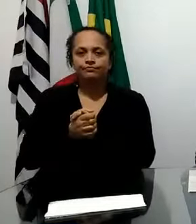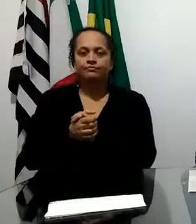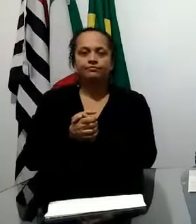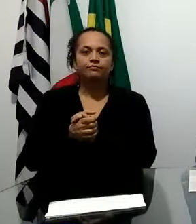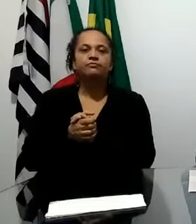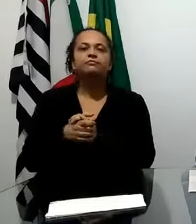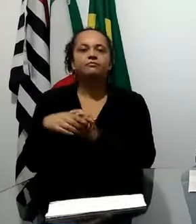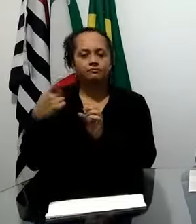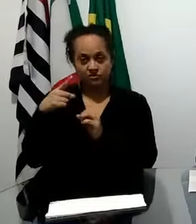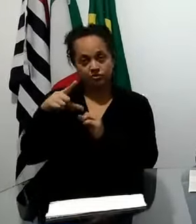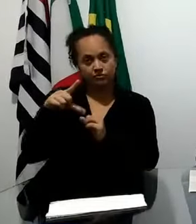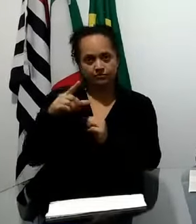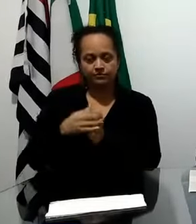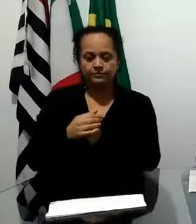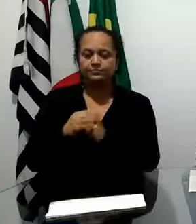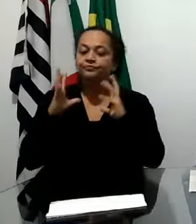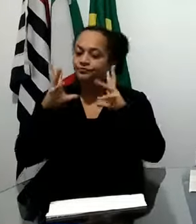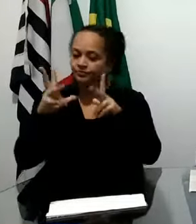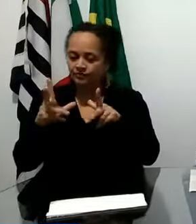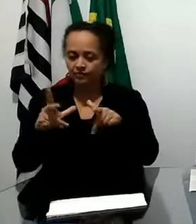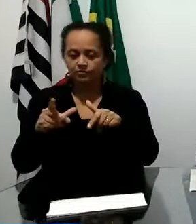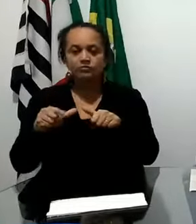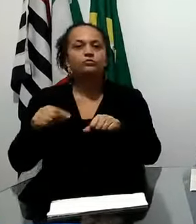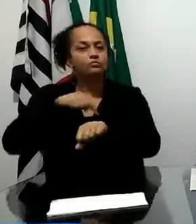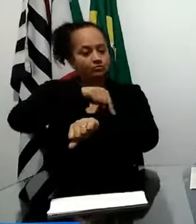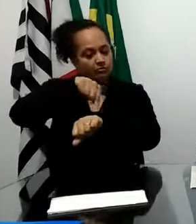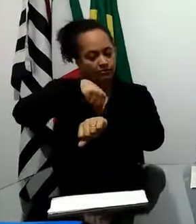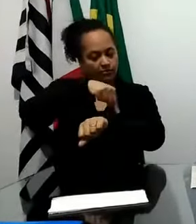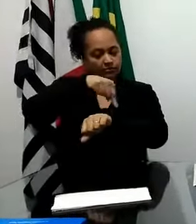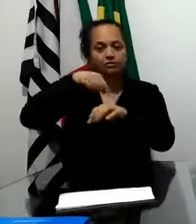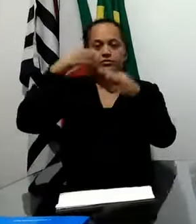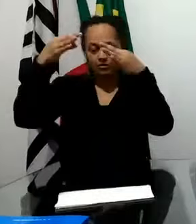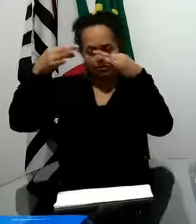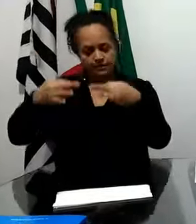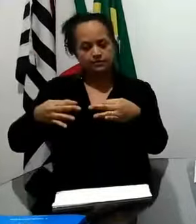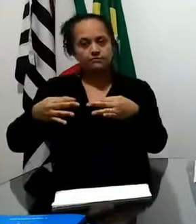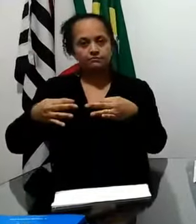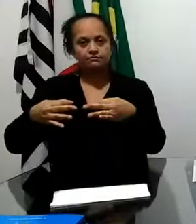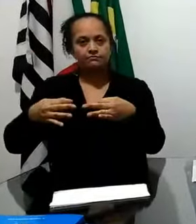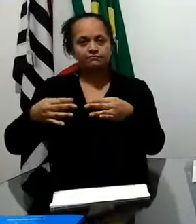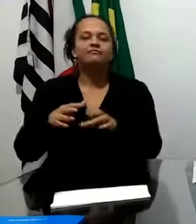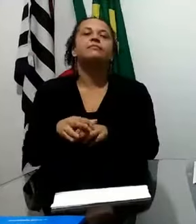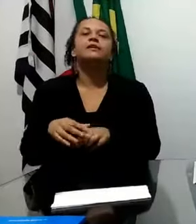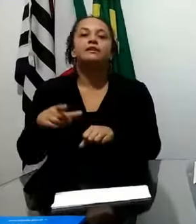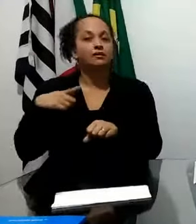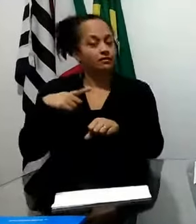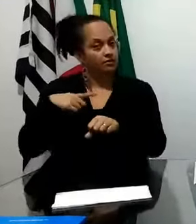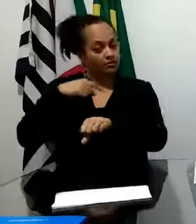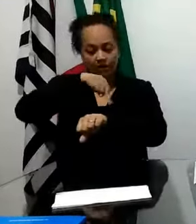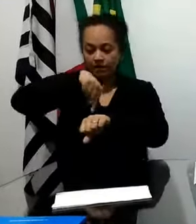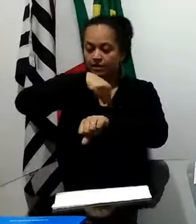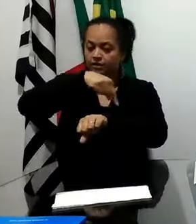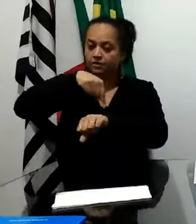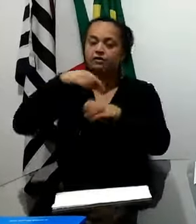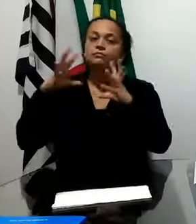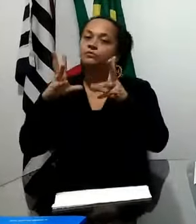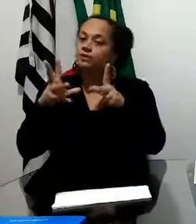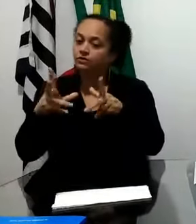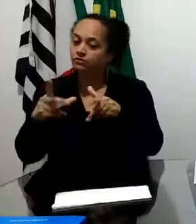novamente. Tudo tem o seu tempo determinado e há tempo para